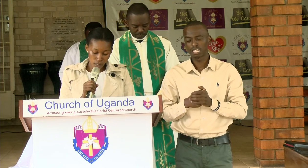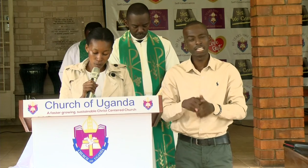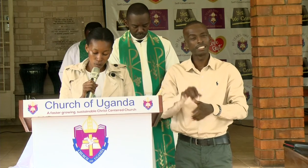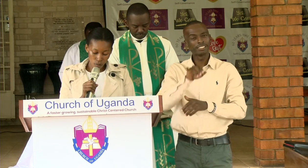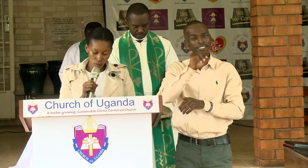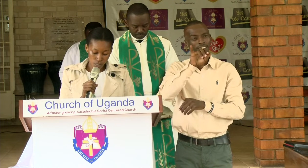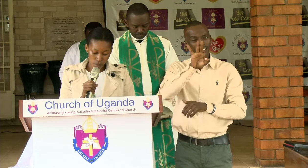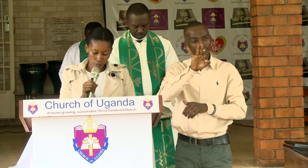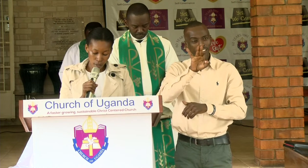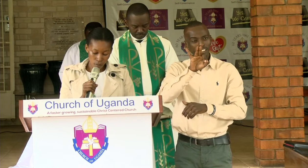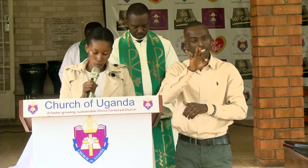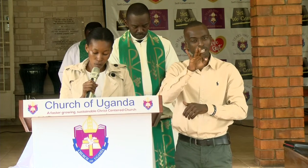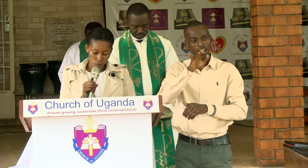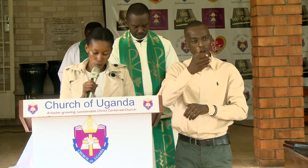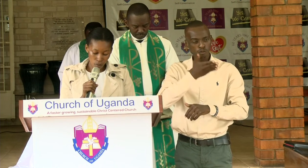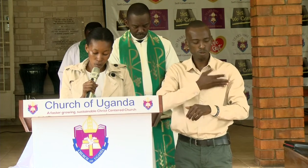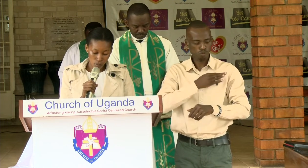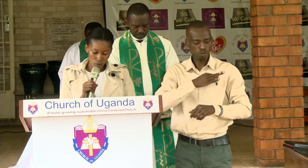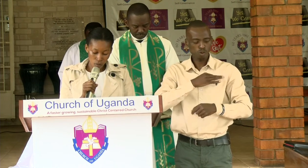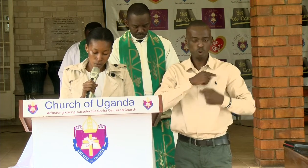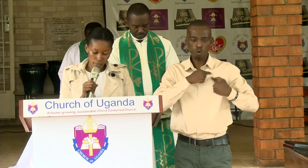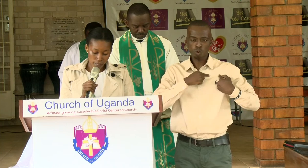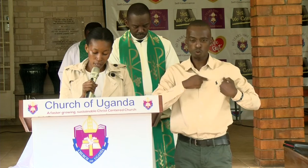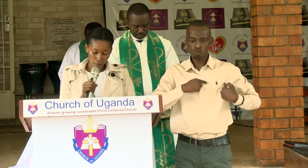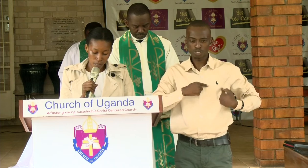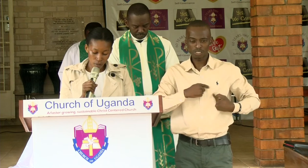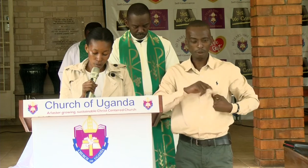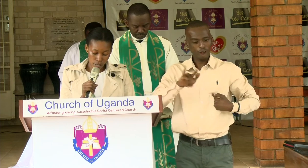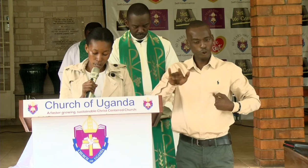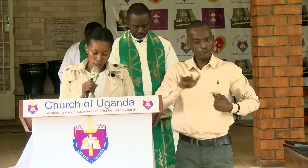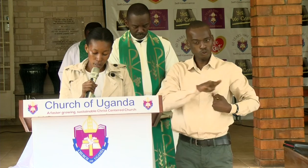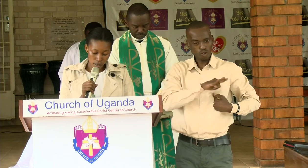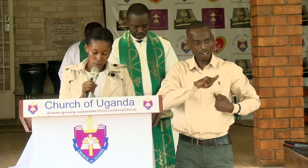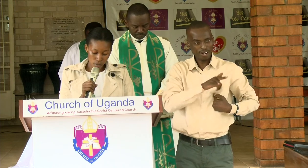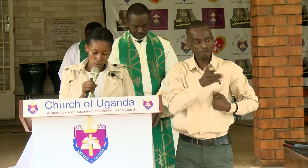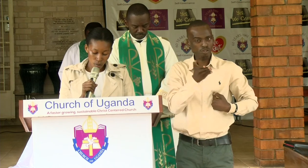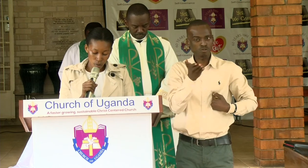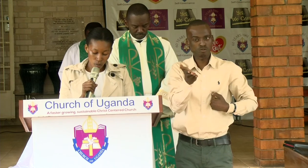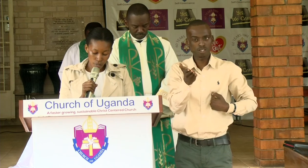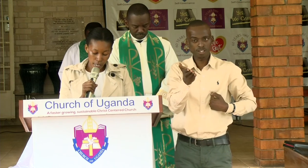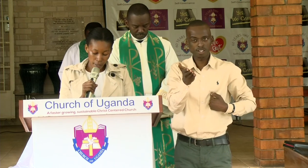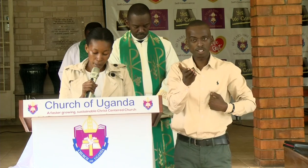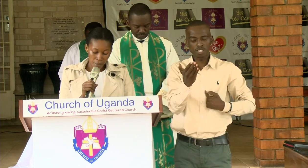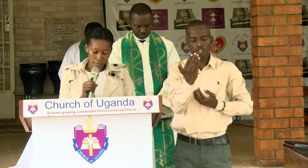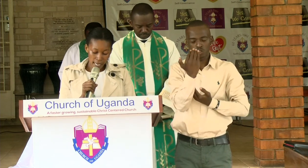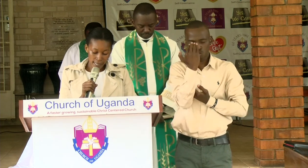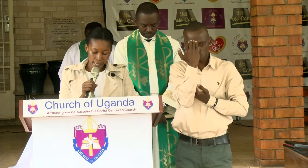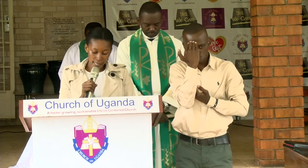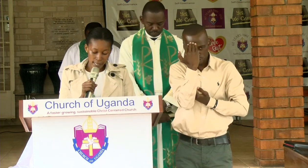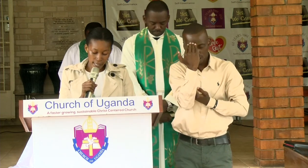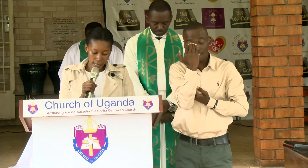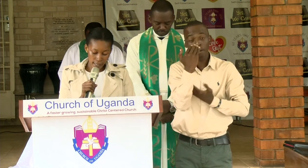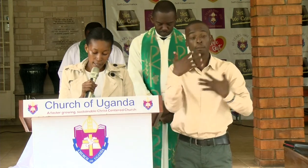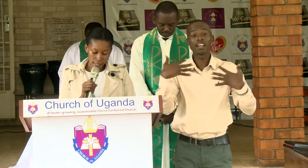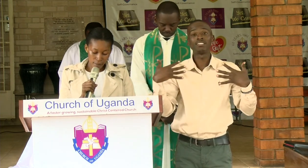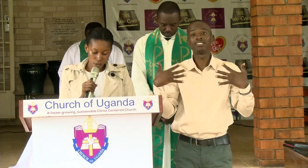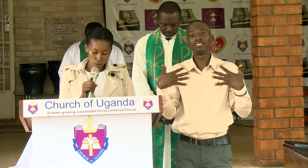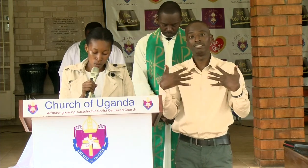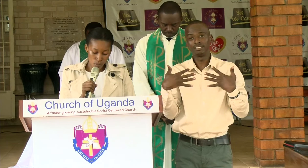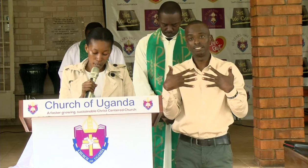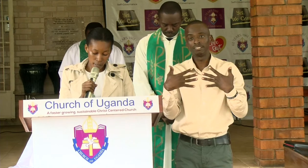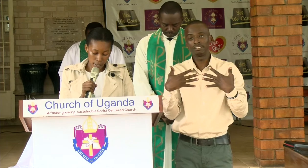Singa mulimu omutima mu bo ogufaanana bwe guti n'okutya, banditidde